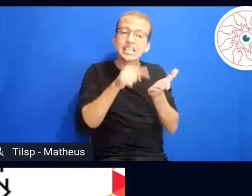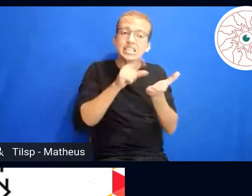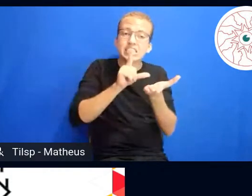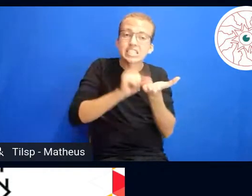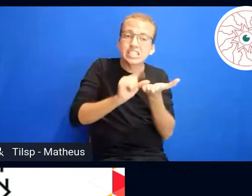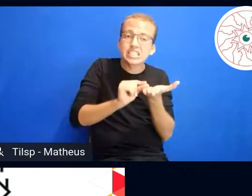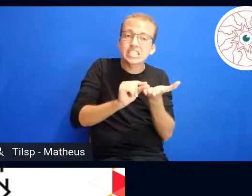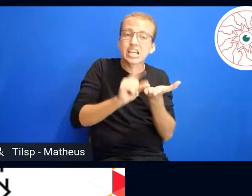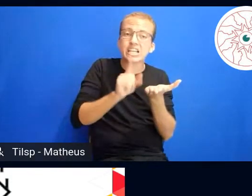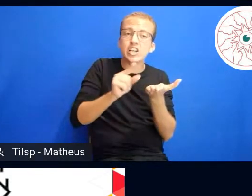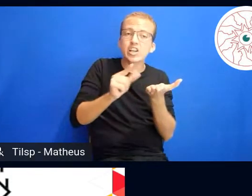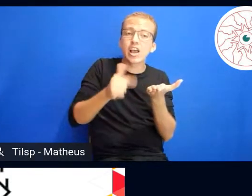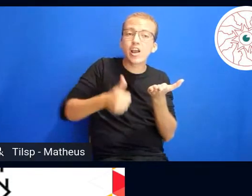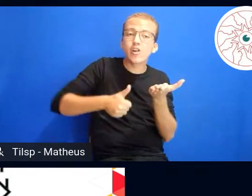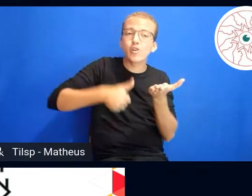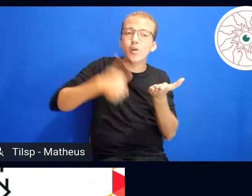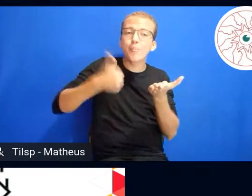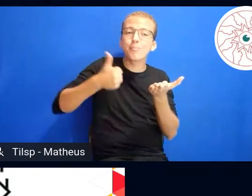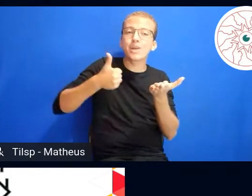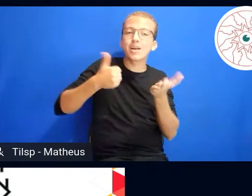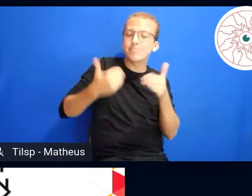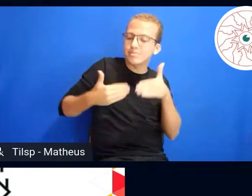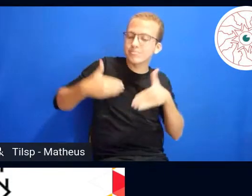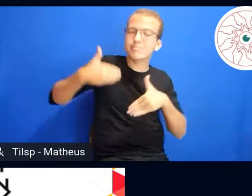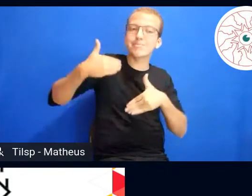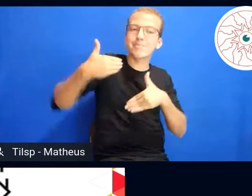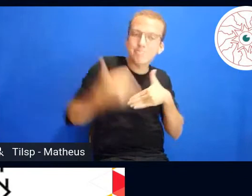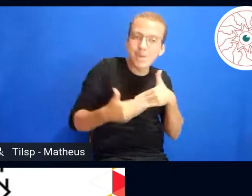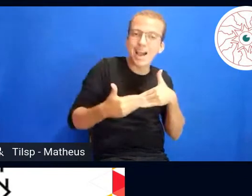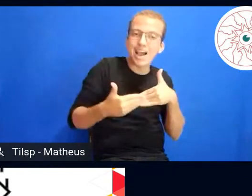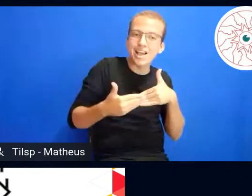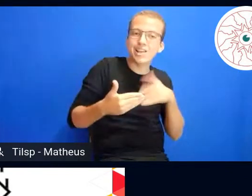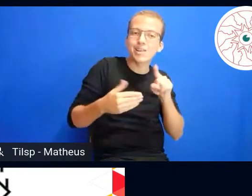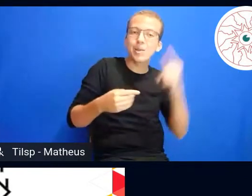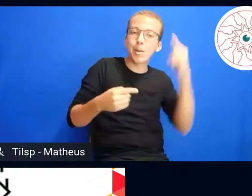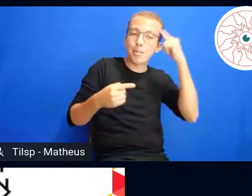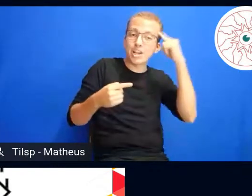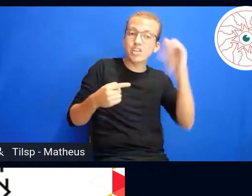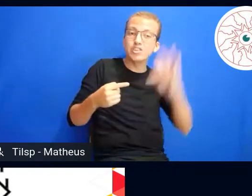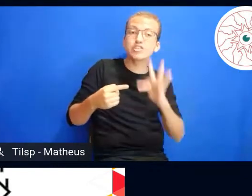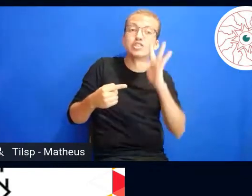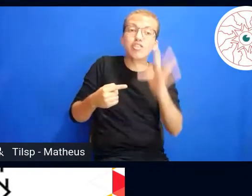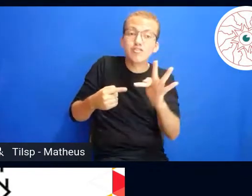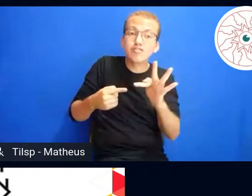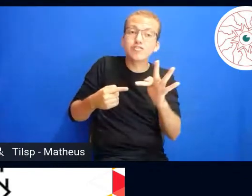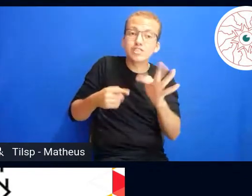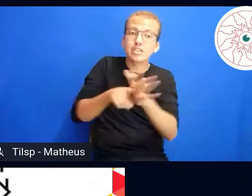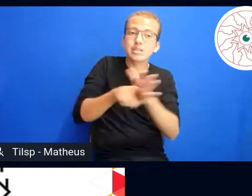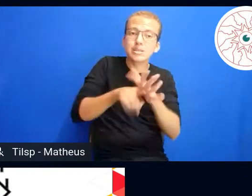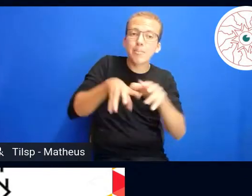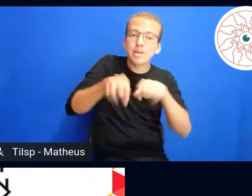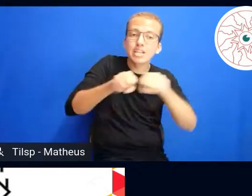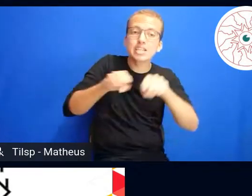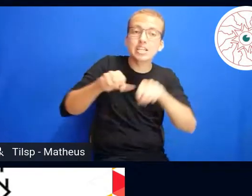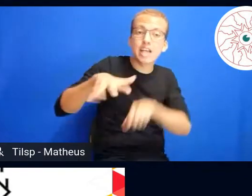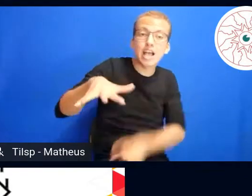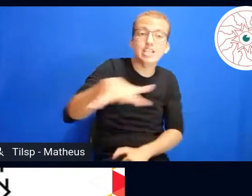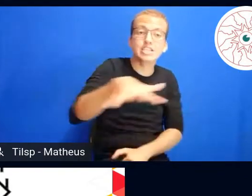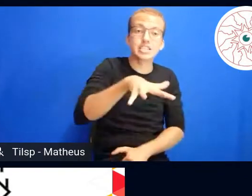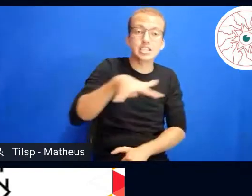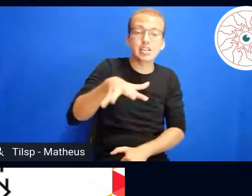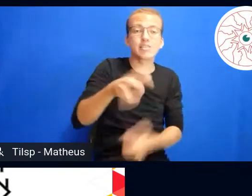passo, né, para um trabalho futuro de pesquisa de campo que pretendo realizar, mas que no